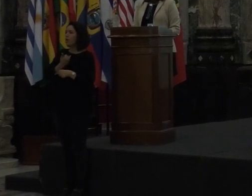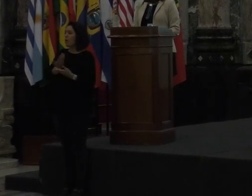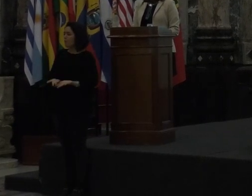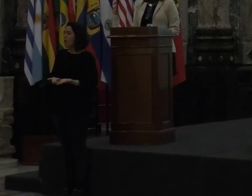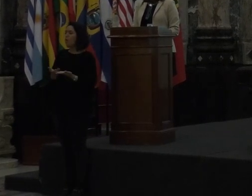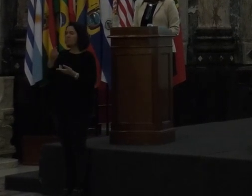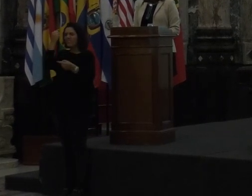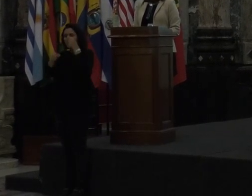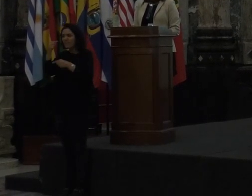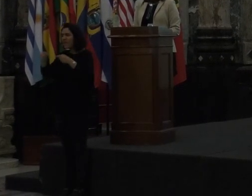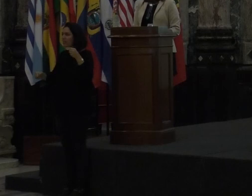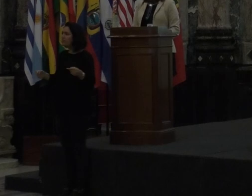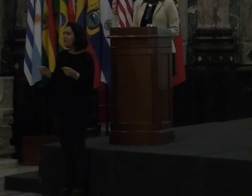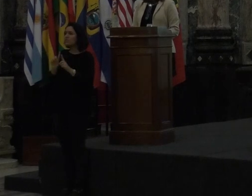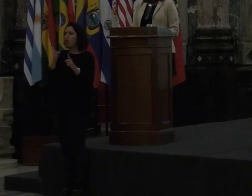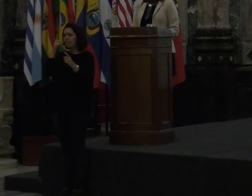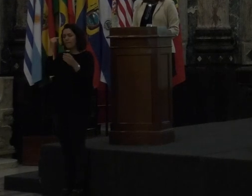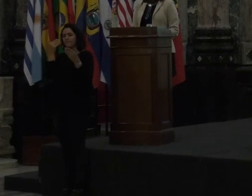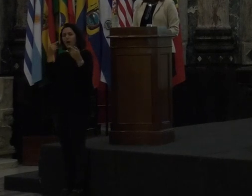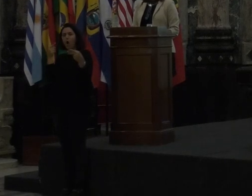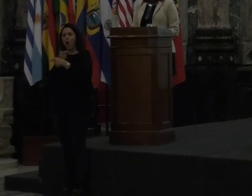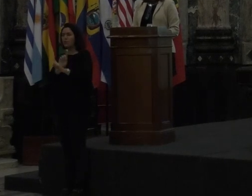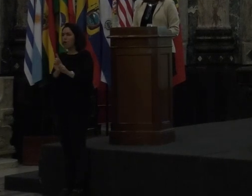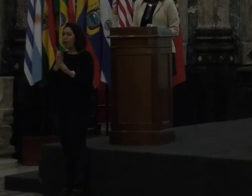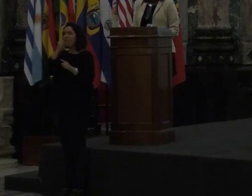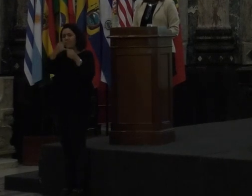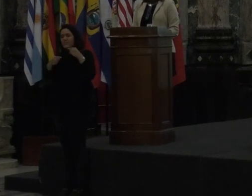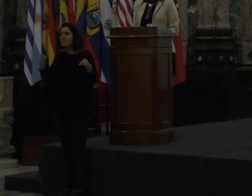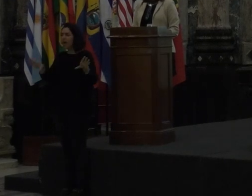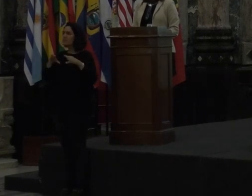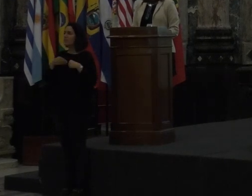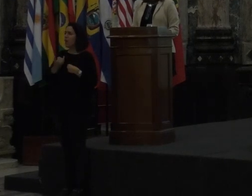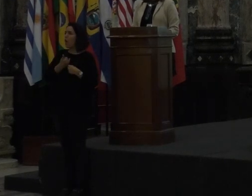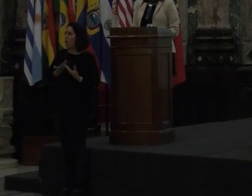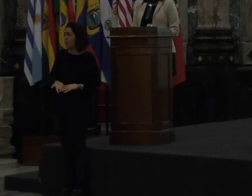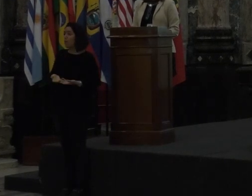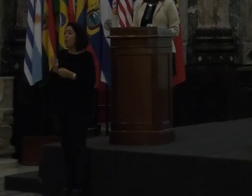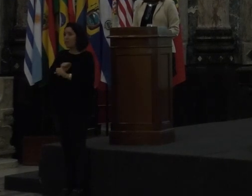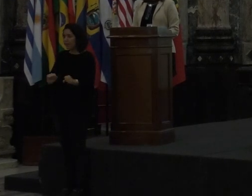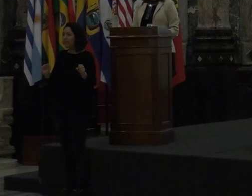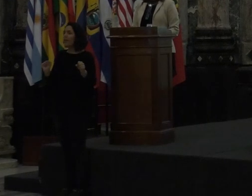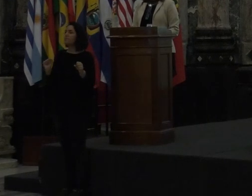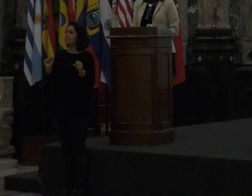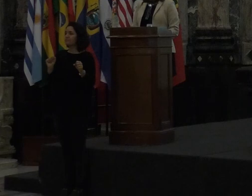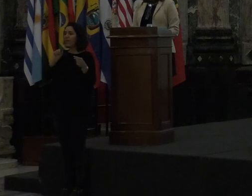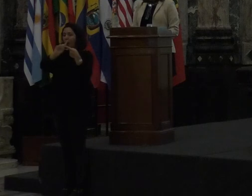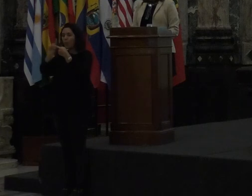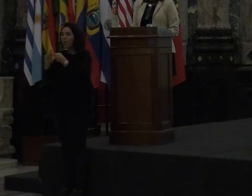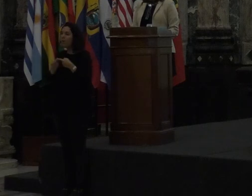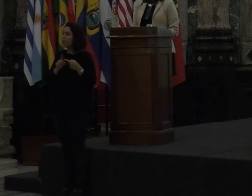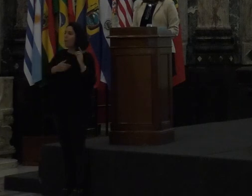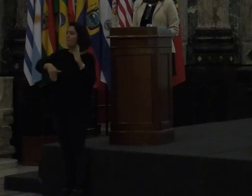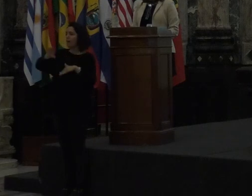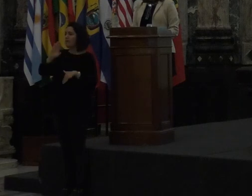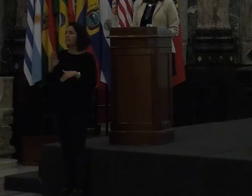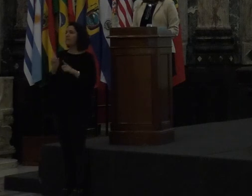en la diversidad y no en la confrontación? Creemos en la posibilidad de estrechar más lazos aún, de trasladar